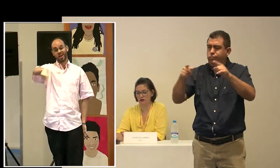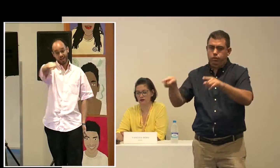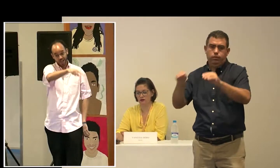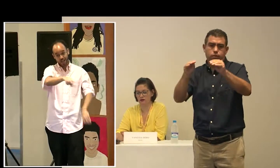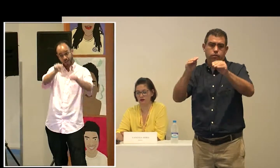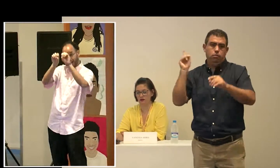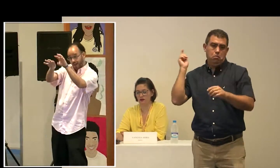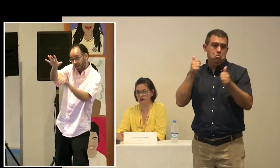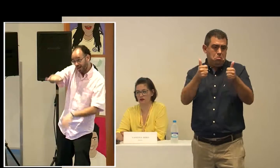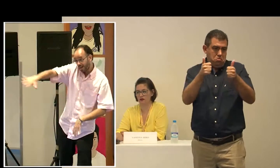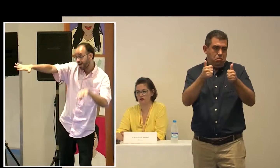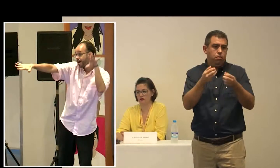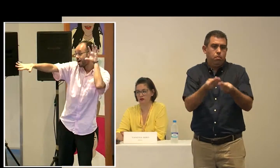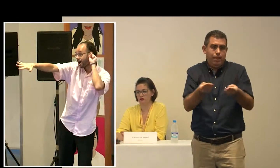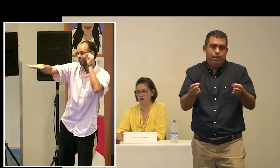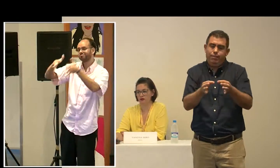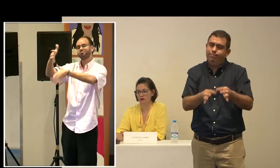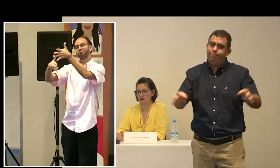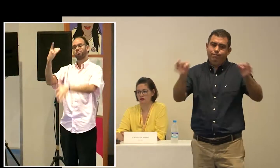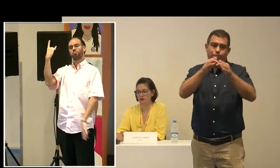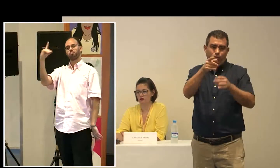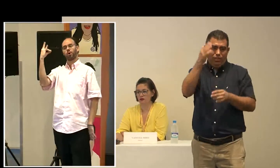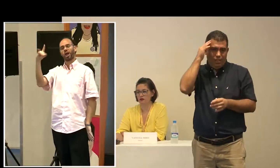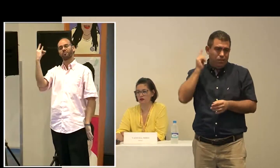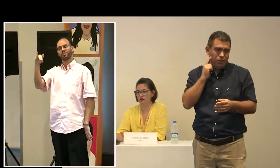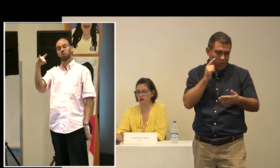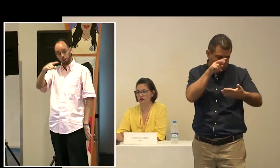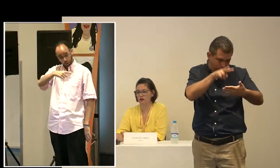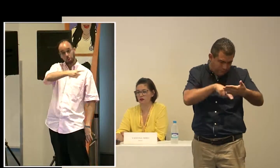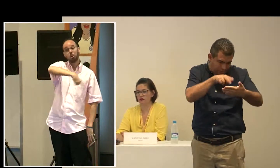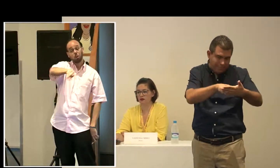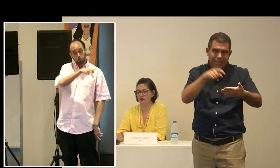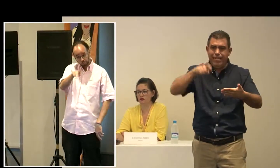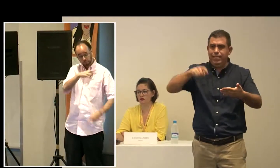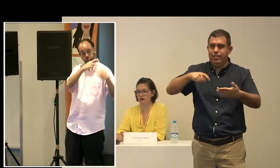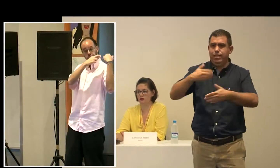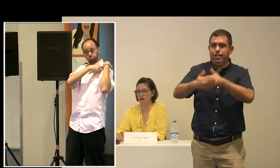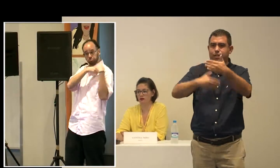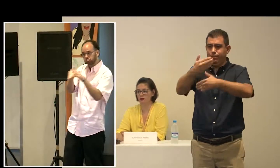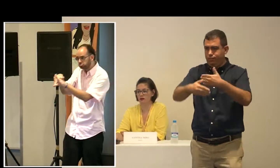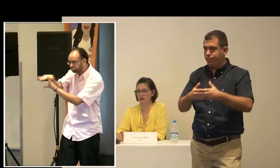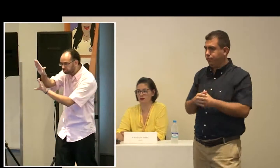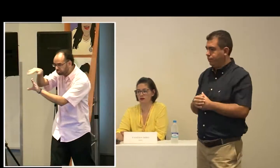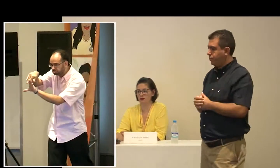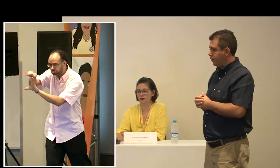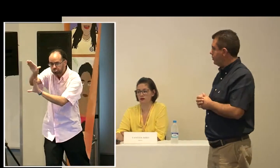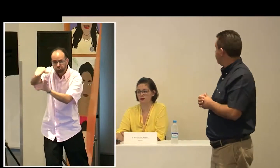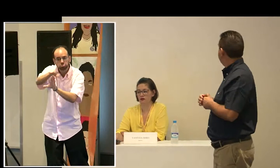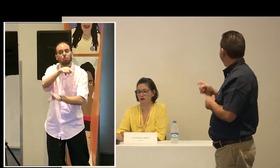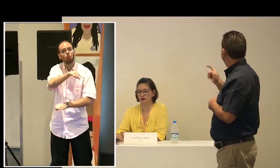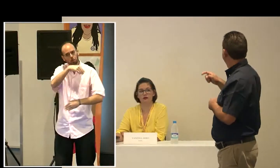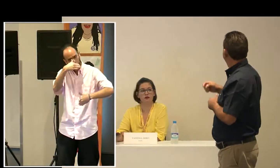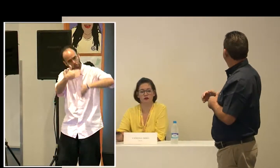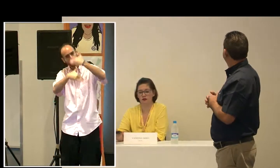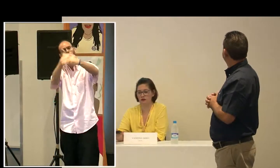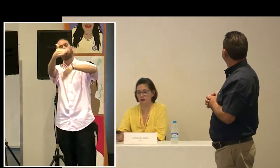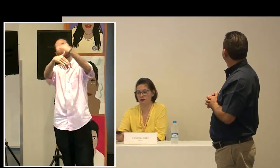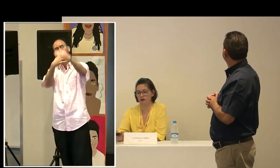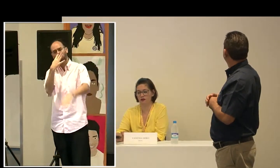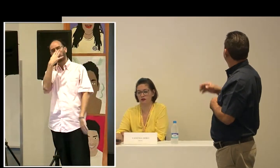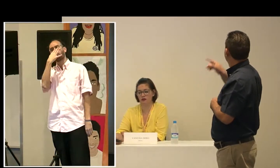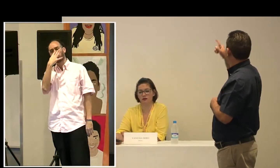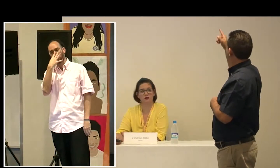Esses livros são dados para que nós consigamos ensinar os professores surdos a trabalhar com os alunos bolivianos e